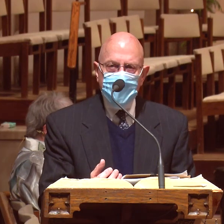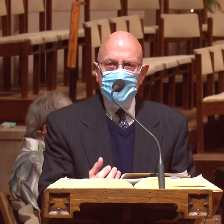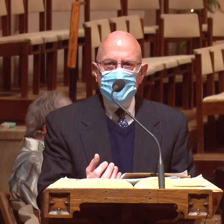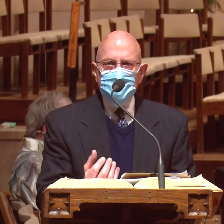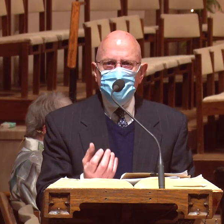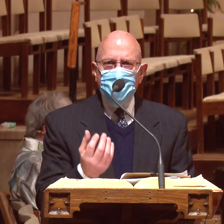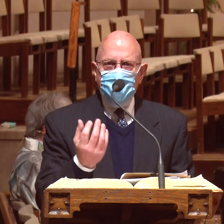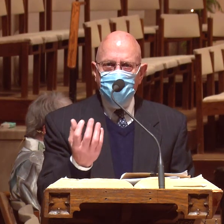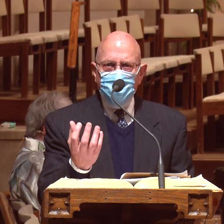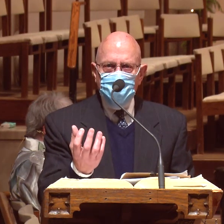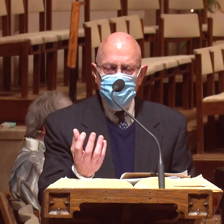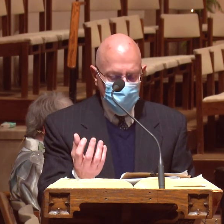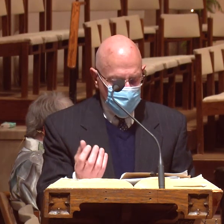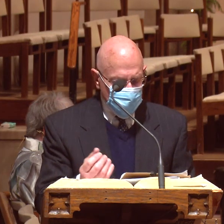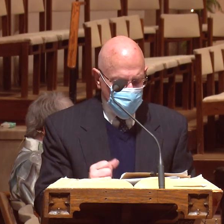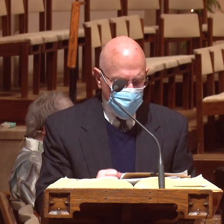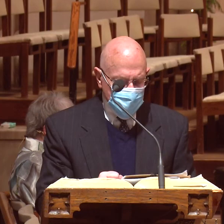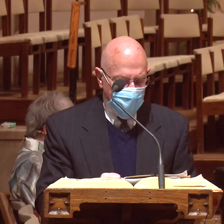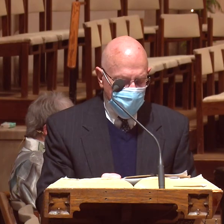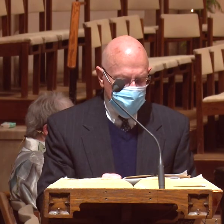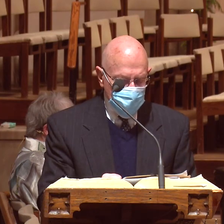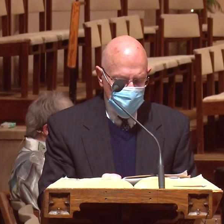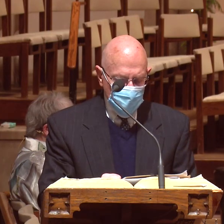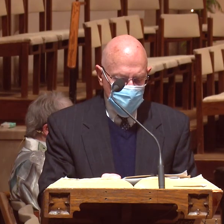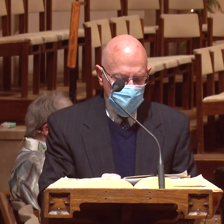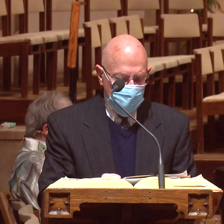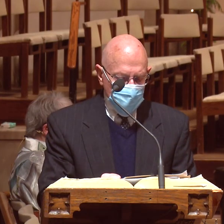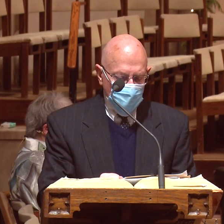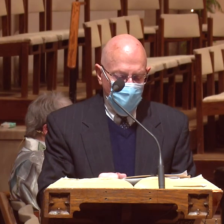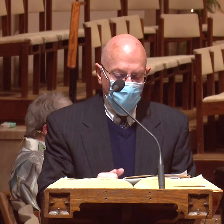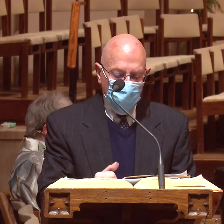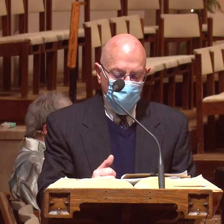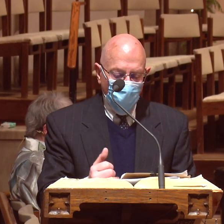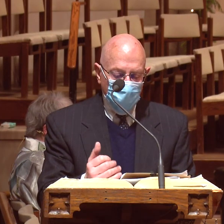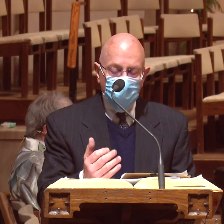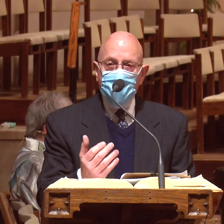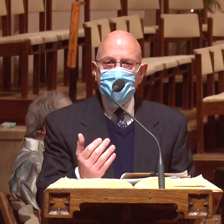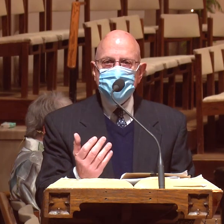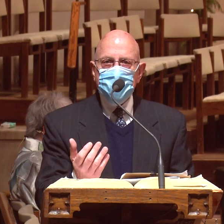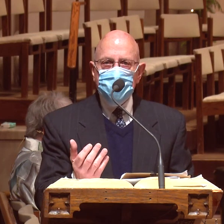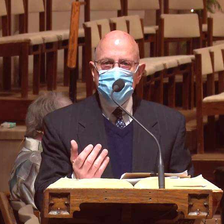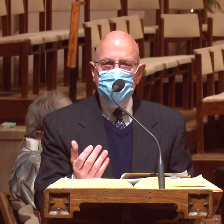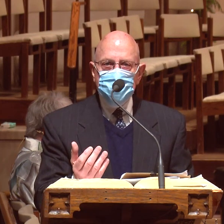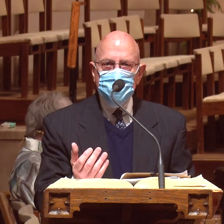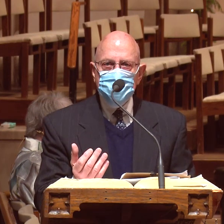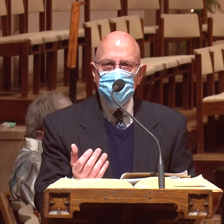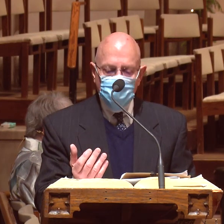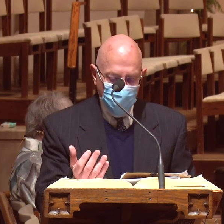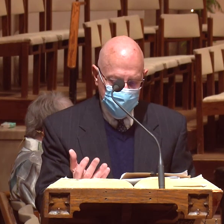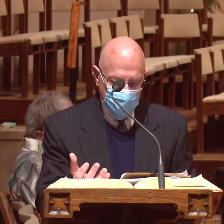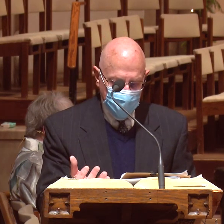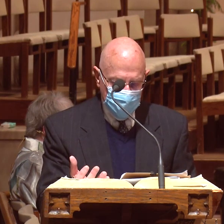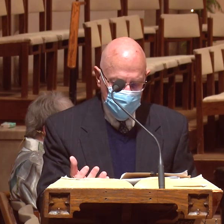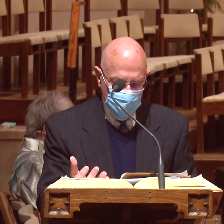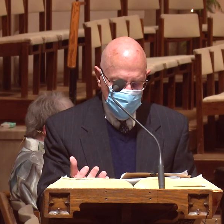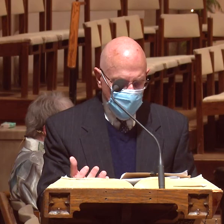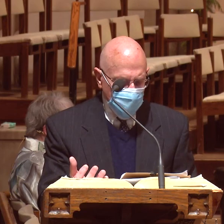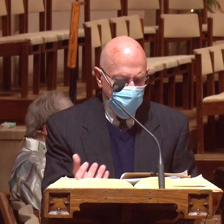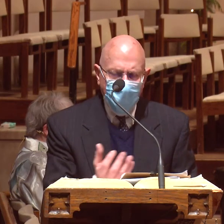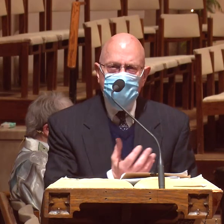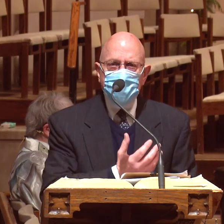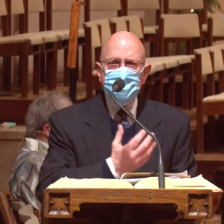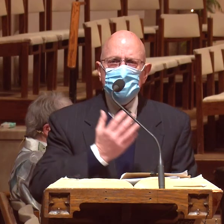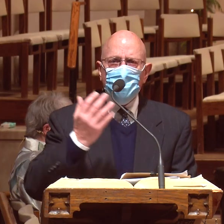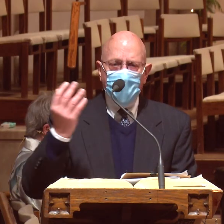vivir, sus cadáveres resucitarán. Los que duermen en la tierra se despertarán